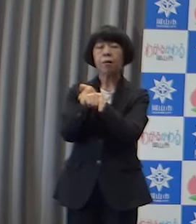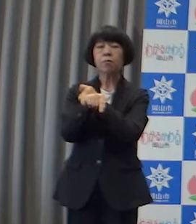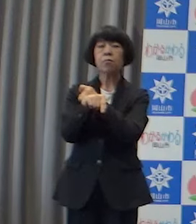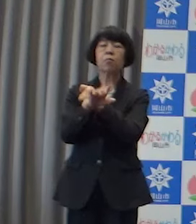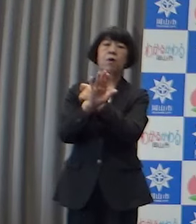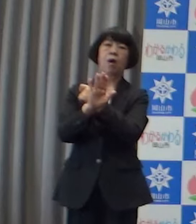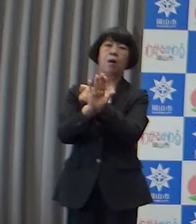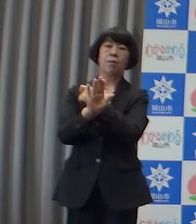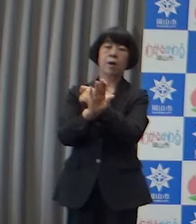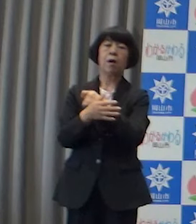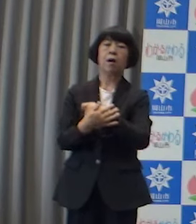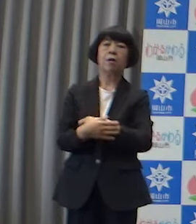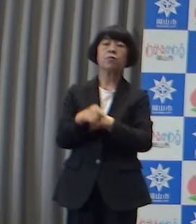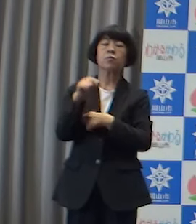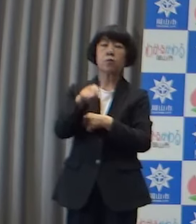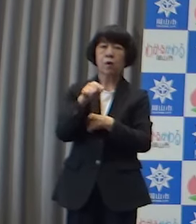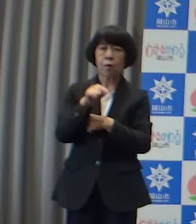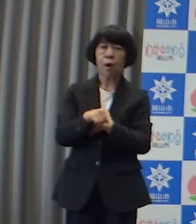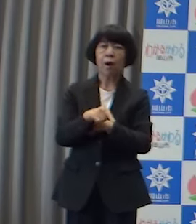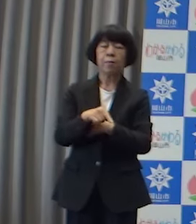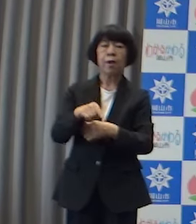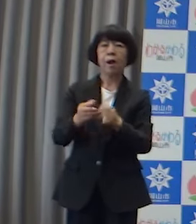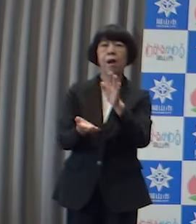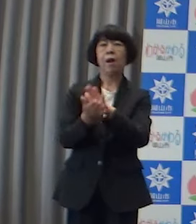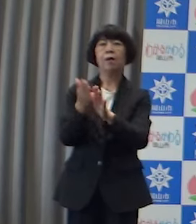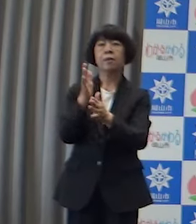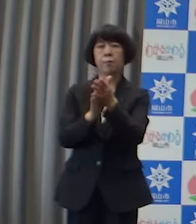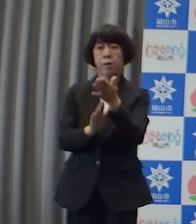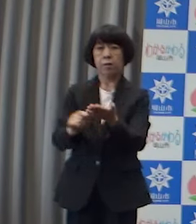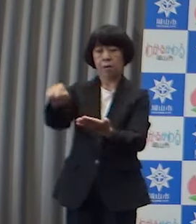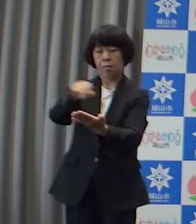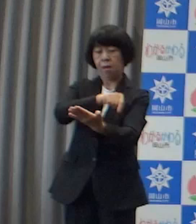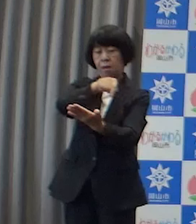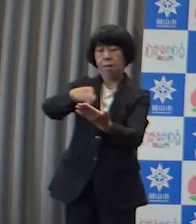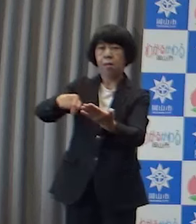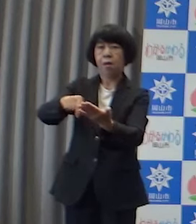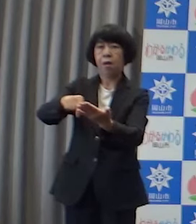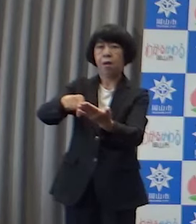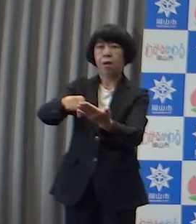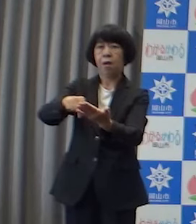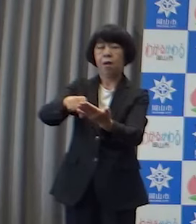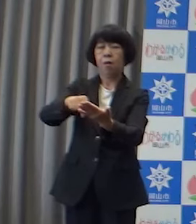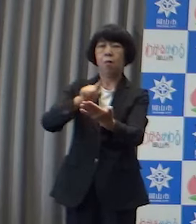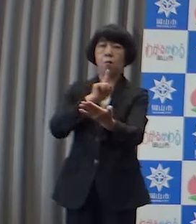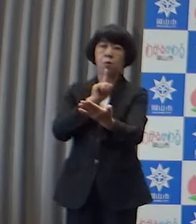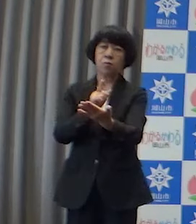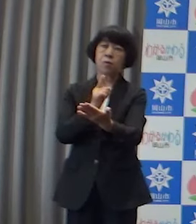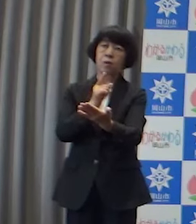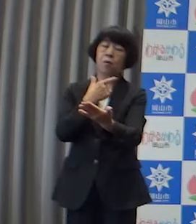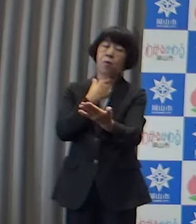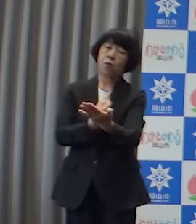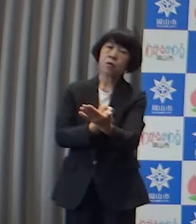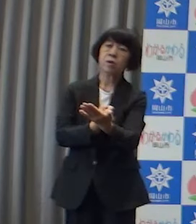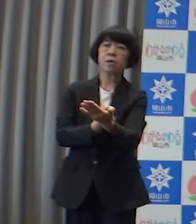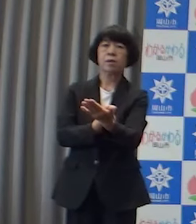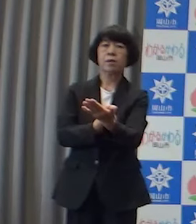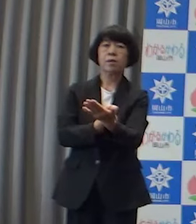ということならば訂正をしていただければという話は申し上げました。